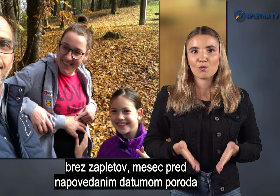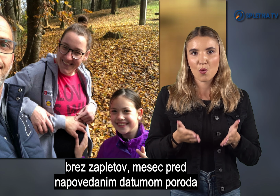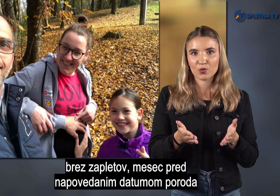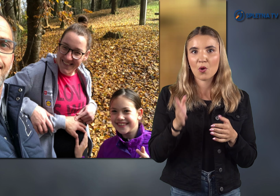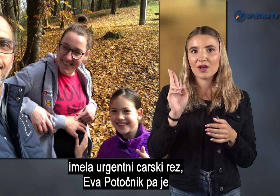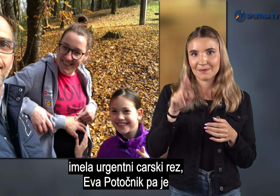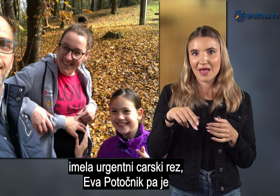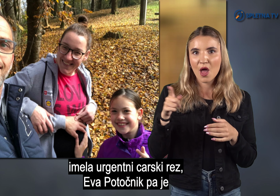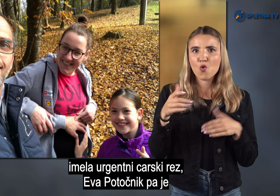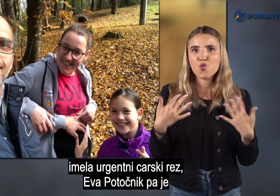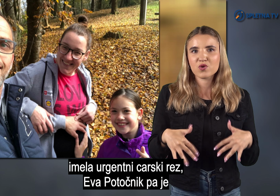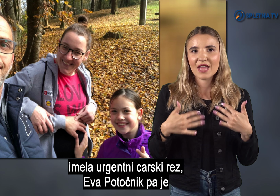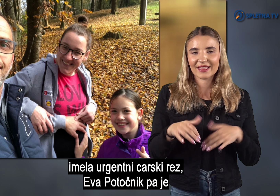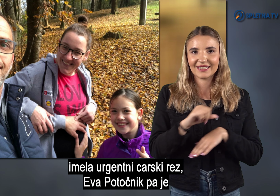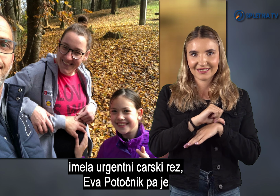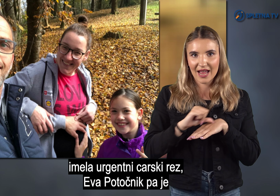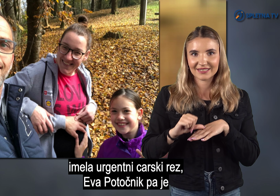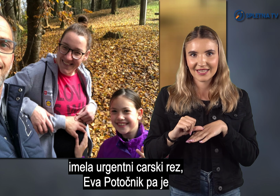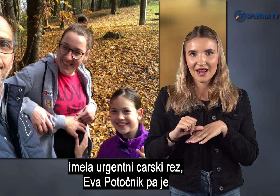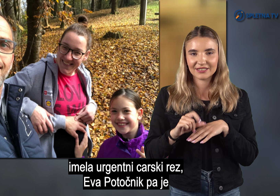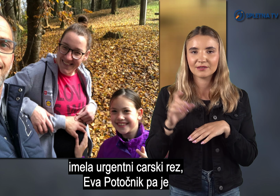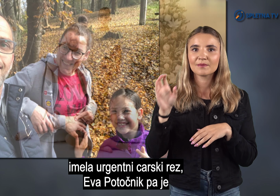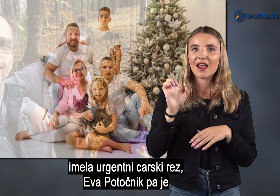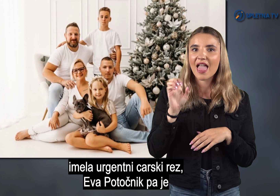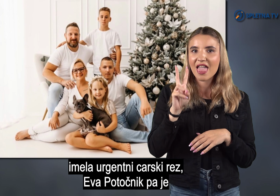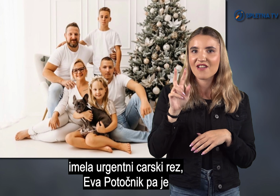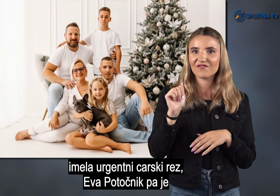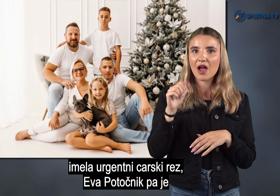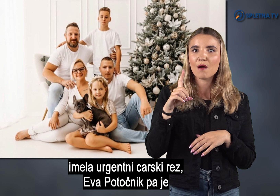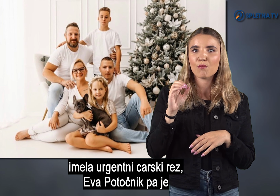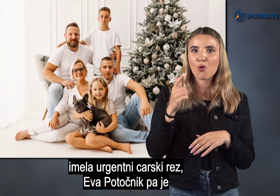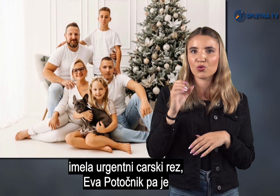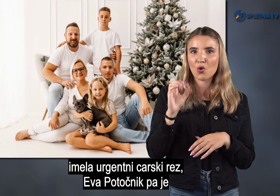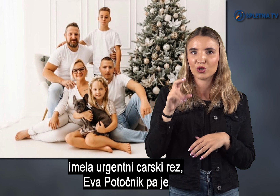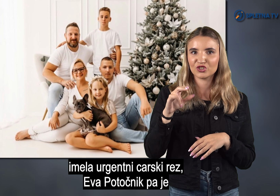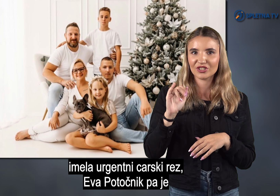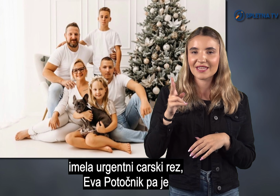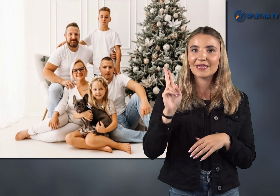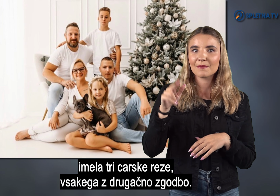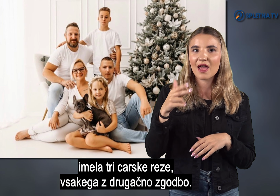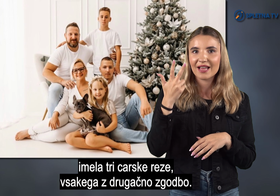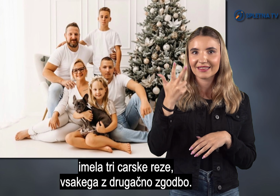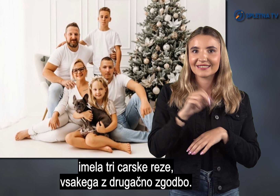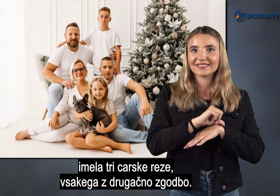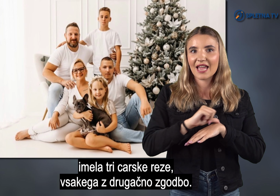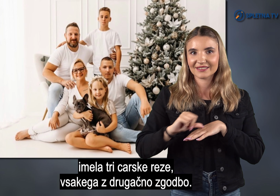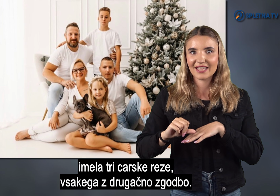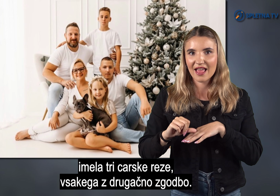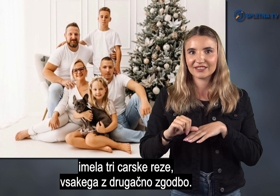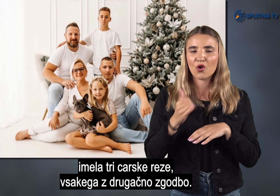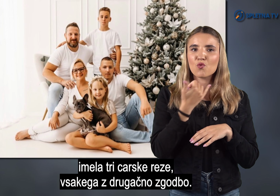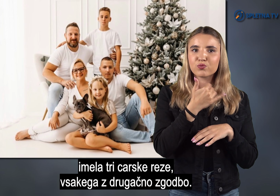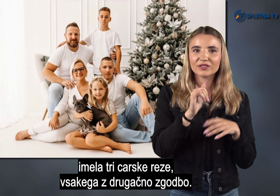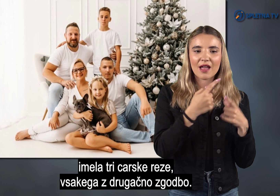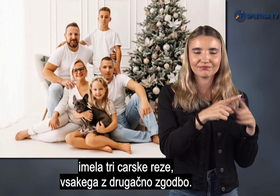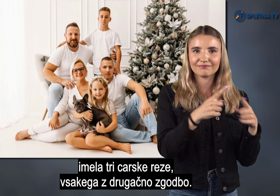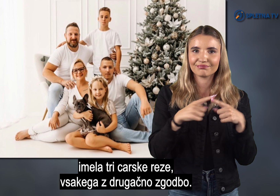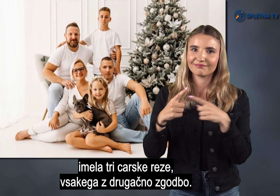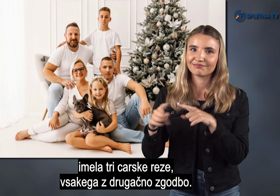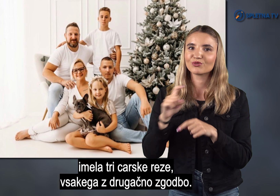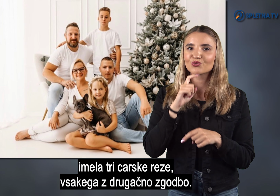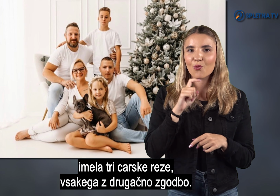imela urgentni carski rez. Eva Potočnik pa je imela 3 carske reze, vsakega z drugačno zgodbo.